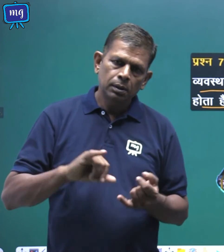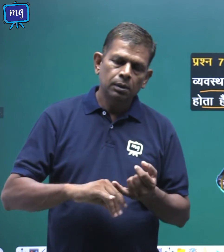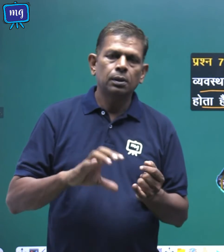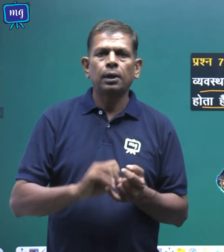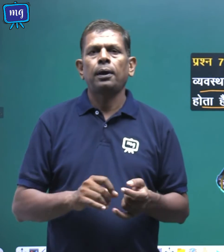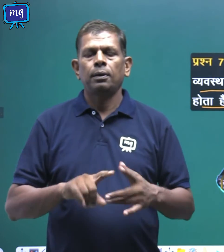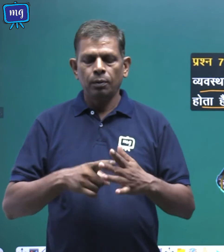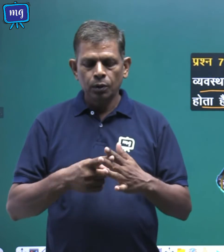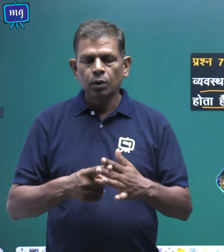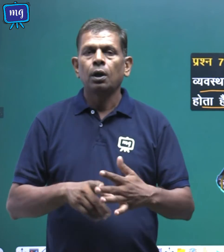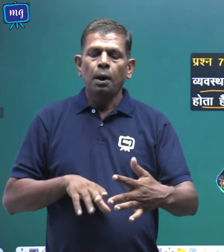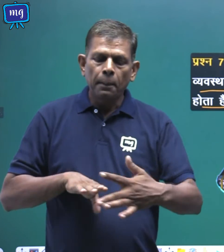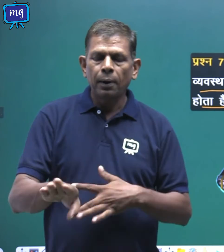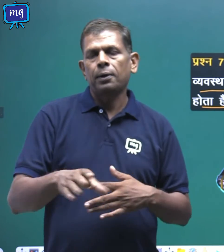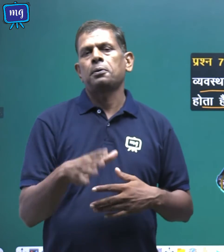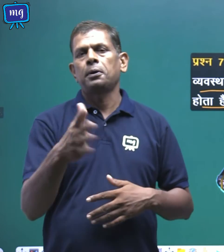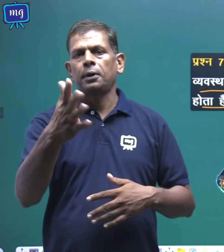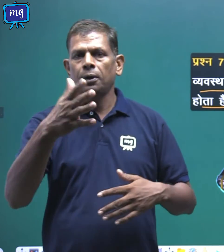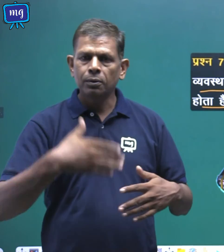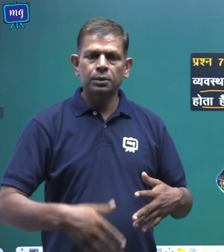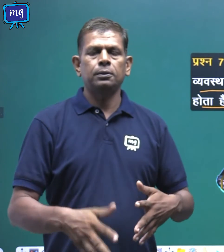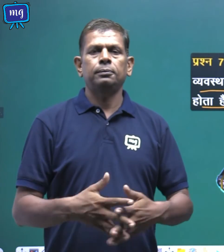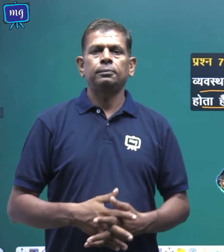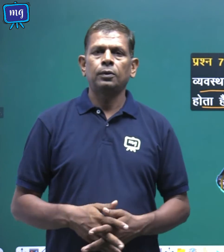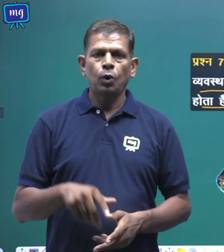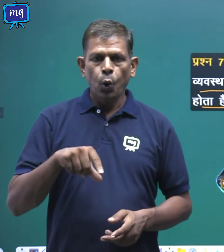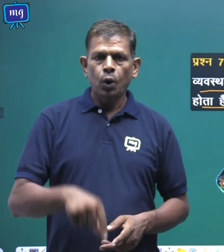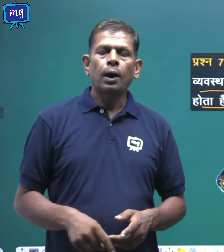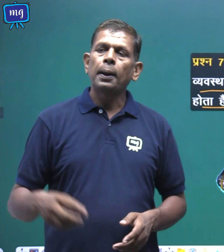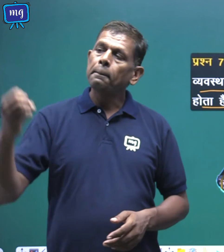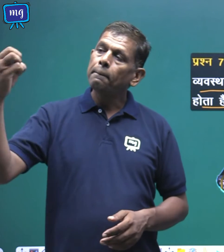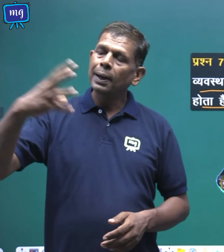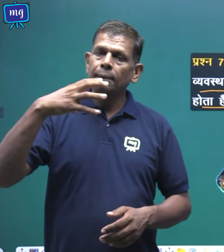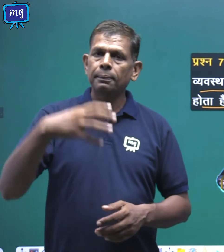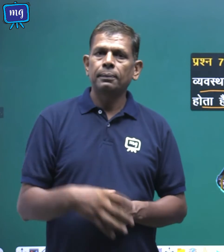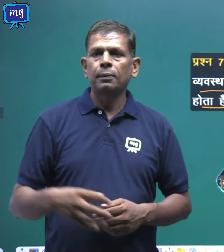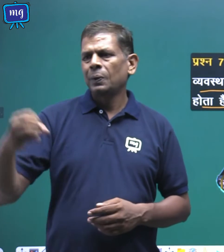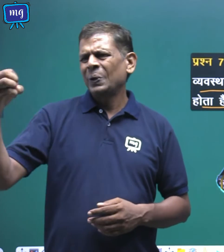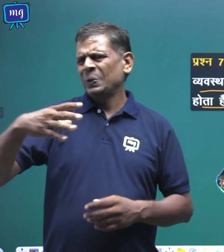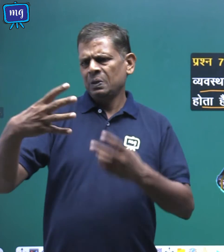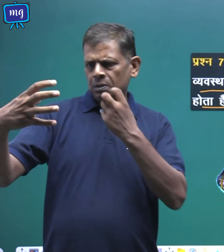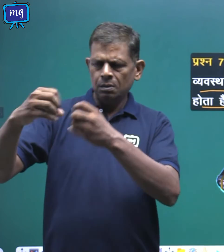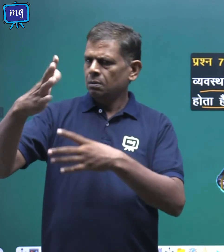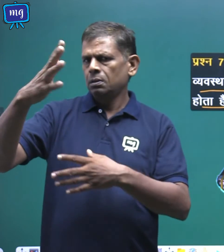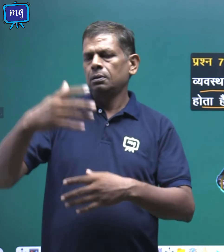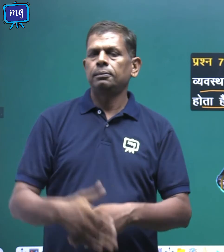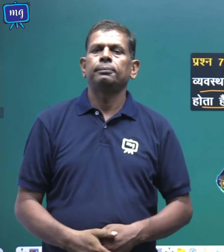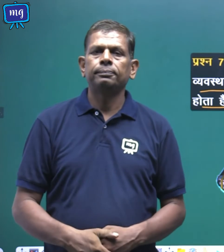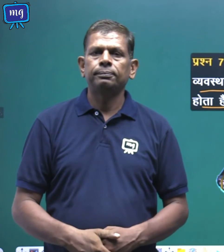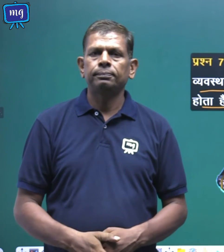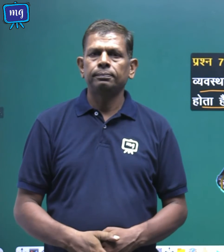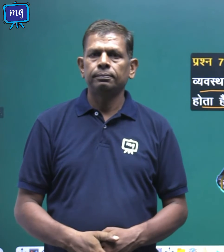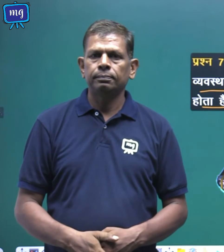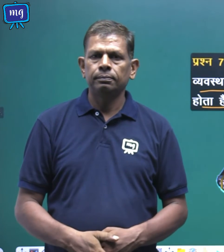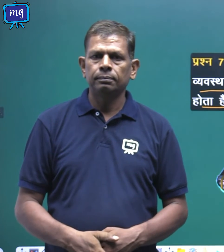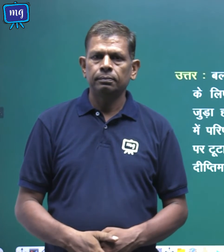विद्युत धारा प्रवाहित नहीं होगी और बल्ब नहीं जल रहा।